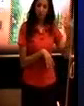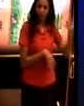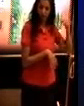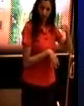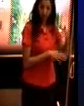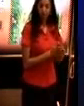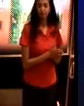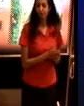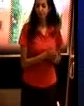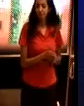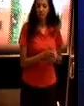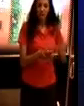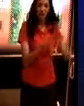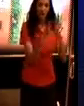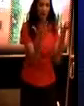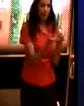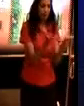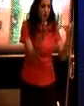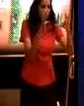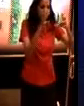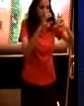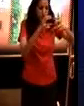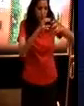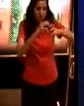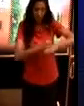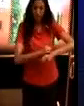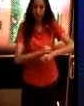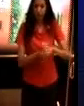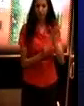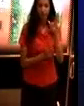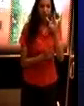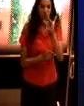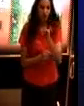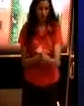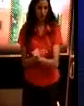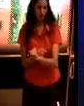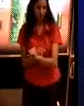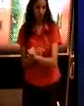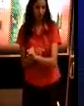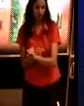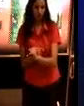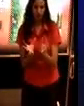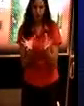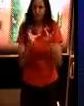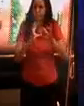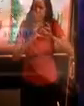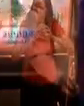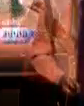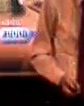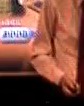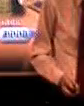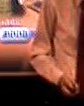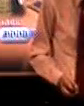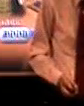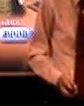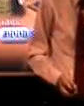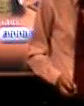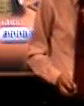1755, la tierra se estremece y cada día, digo hoy, se estremece sin parar en alguna parte de la